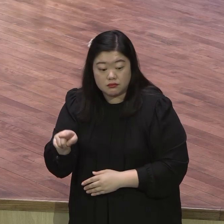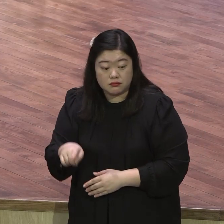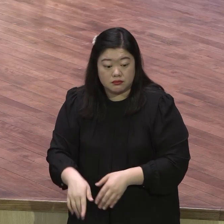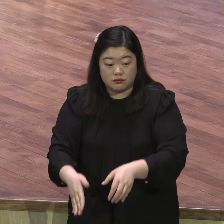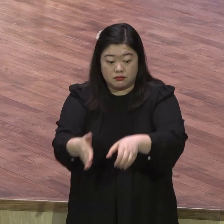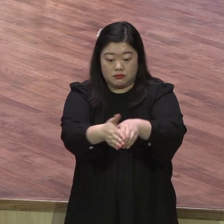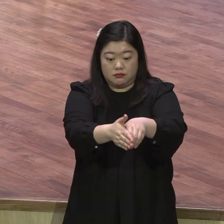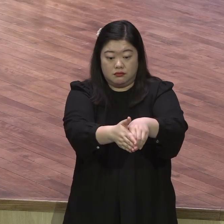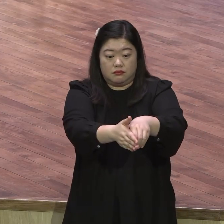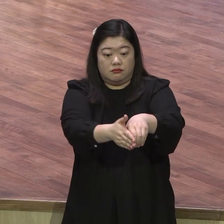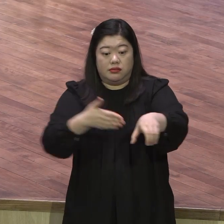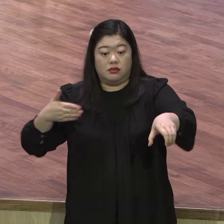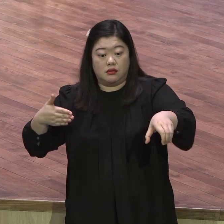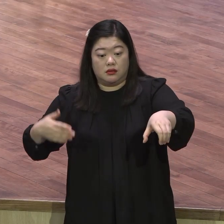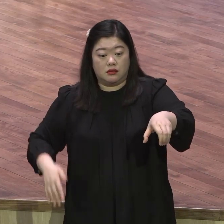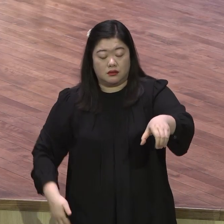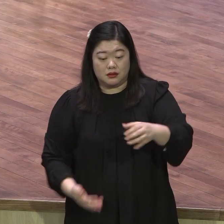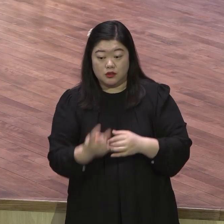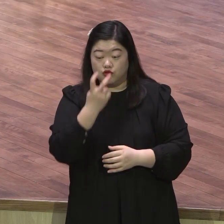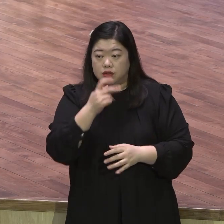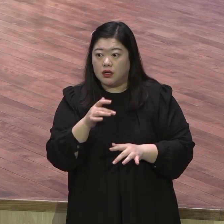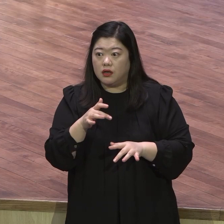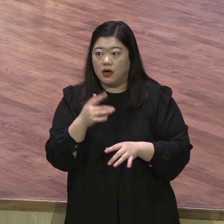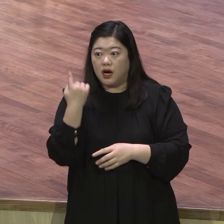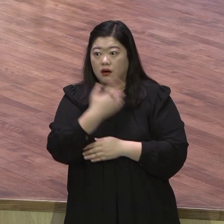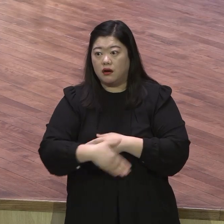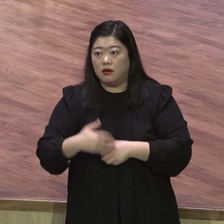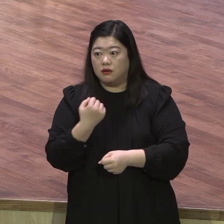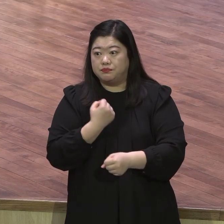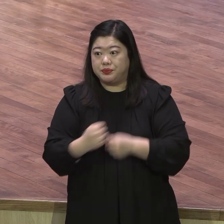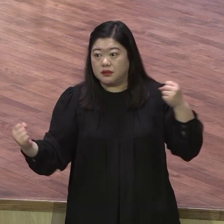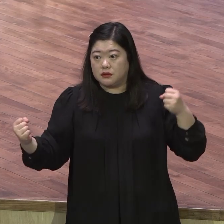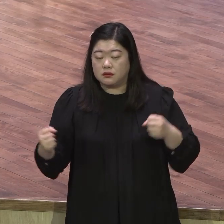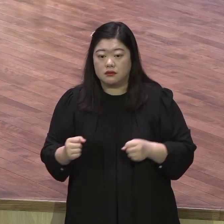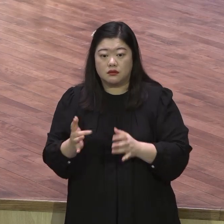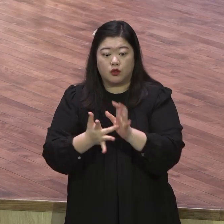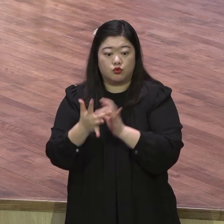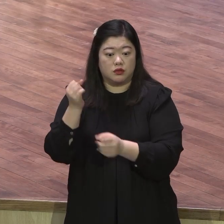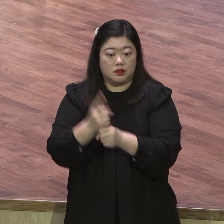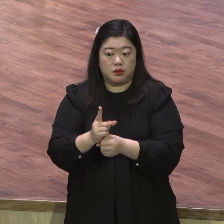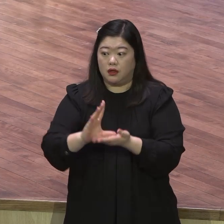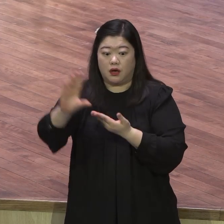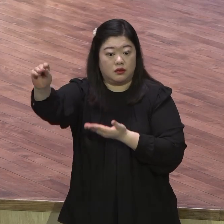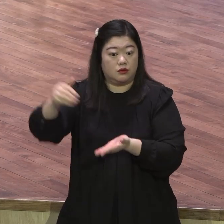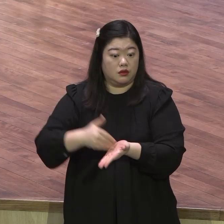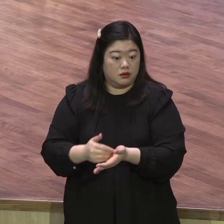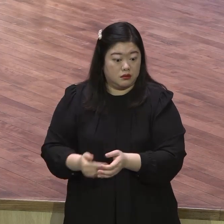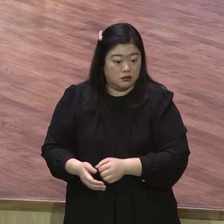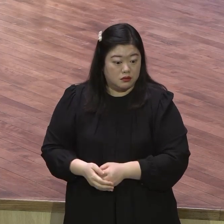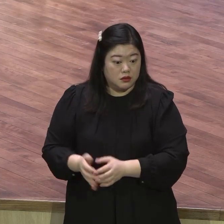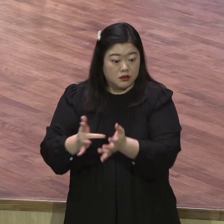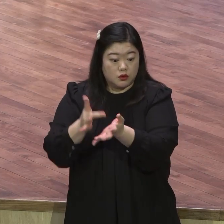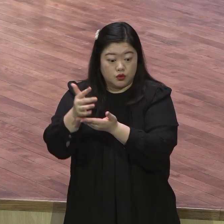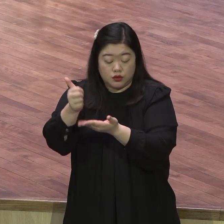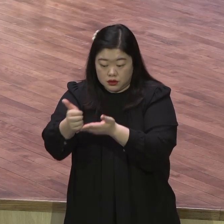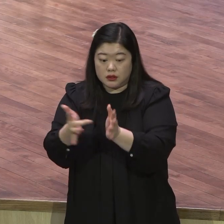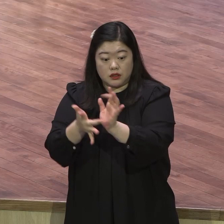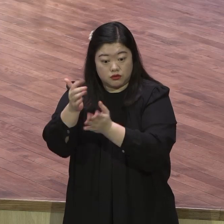다 무용지물을 만들어버리시고 예수님은 말씀대로 살아나셨습니다.